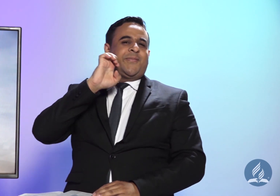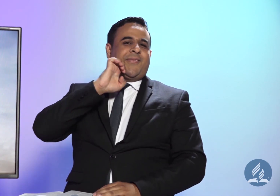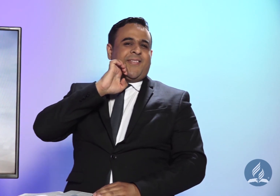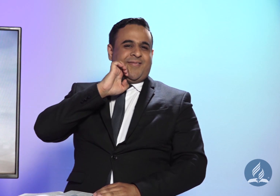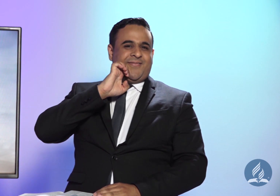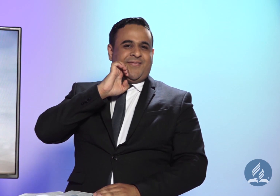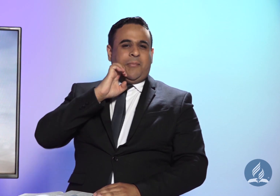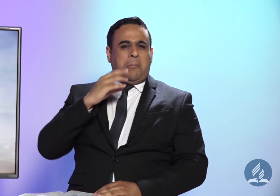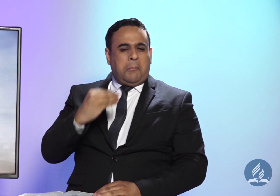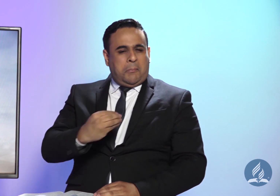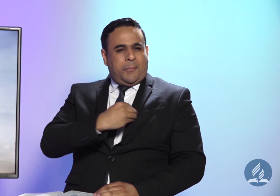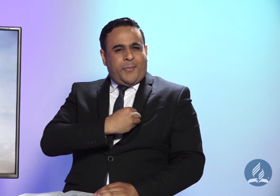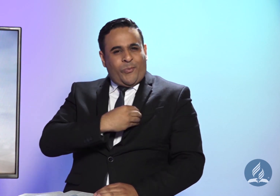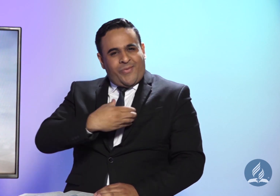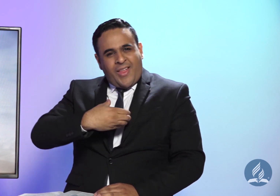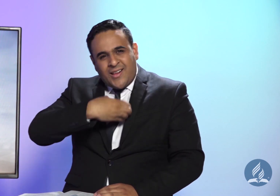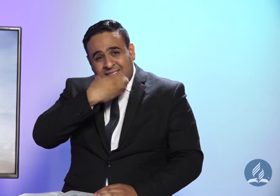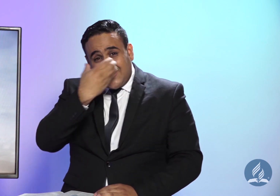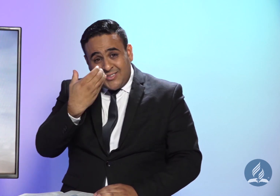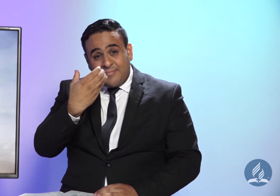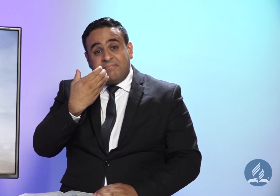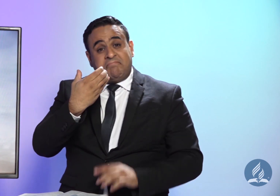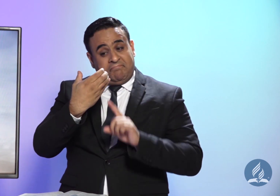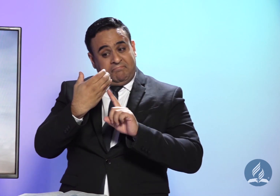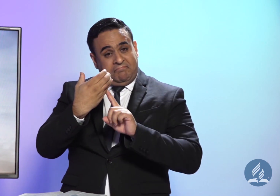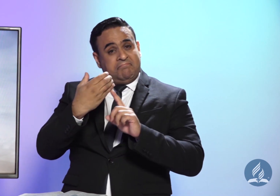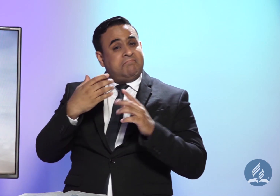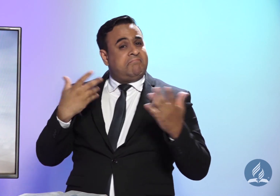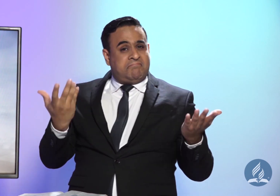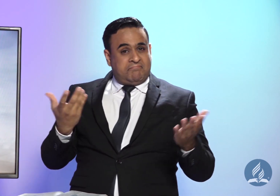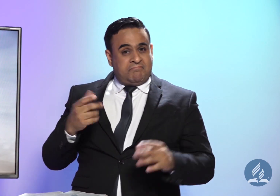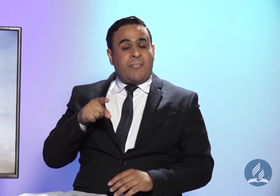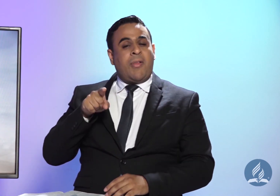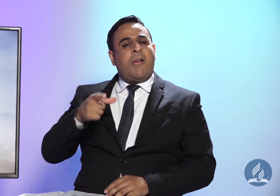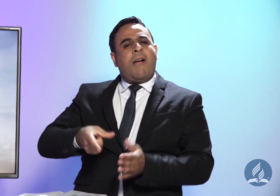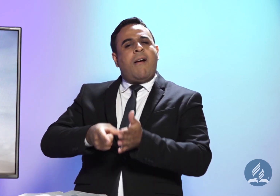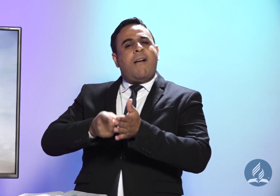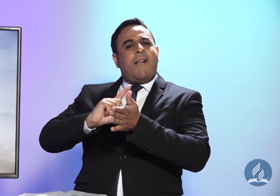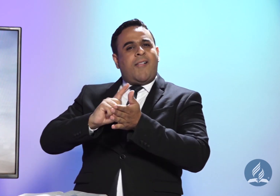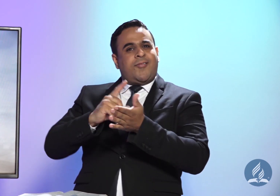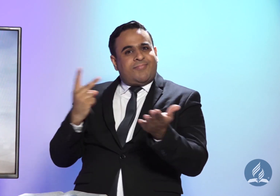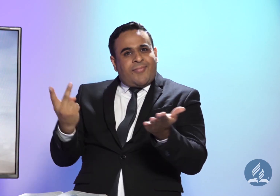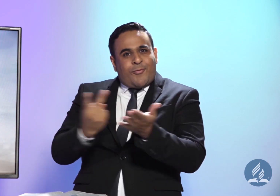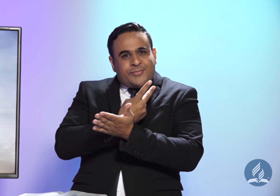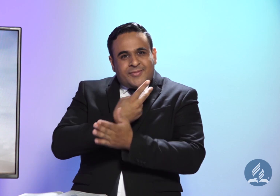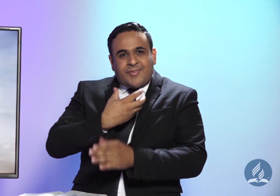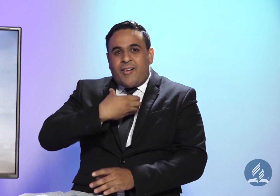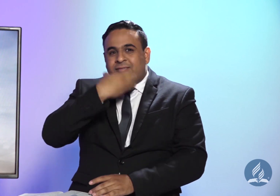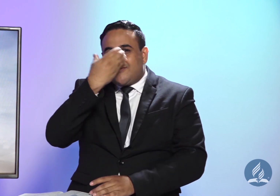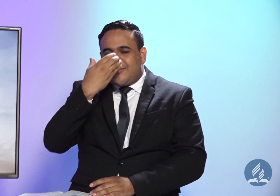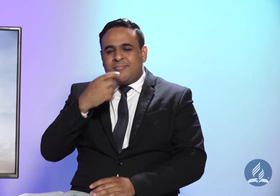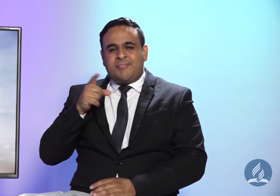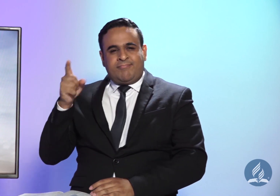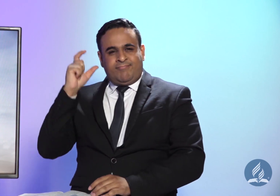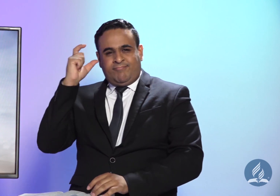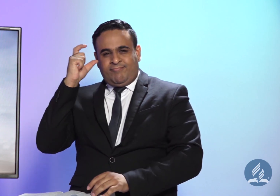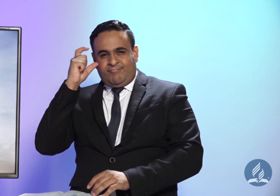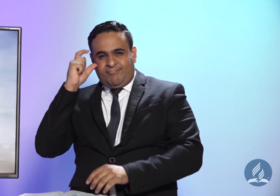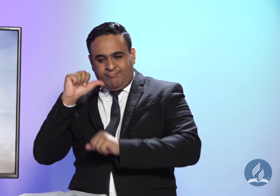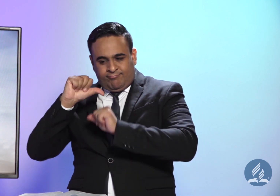verdade em mentira. E ele fez isso com Adão e Eva no jardim do Éden. Eles estavam ali naquele jardim e